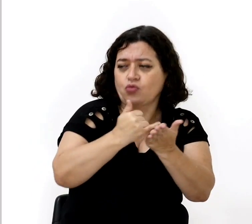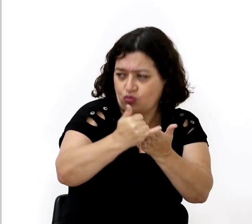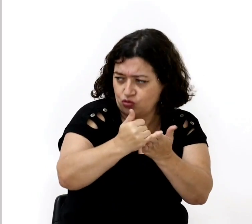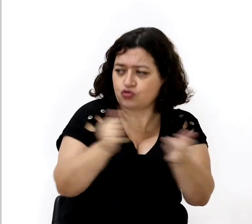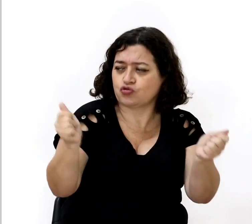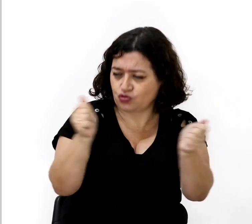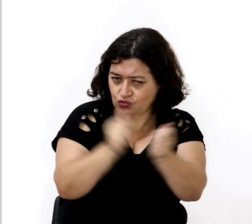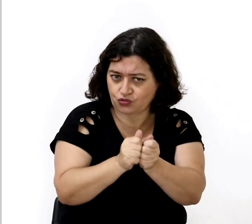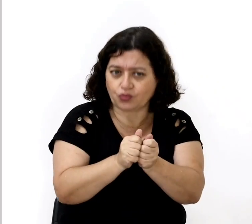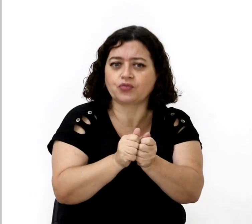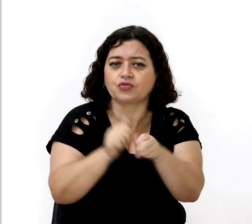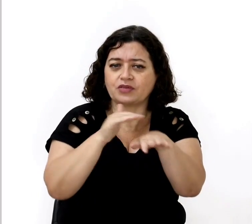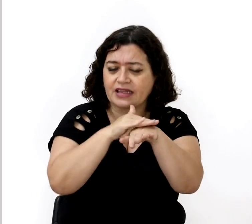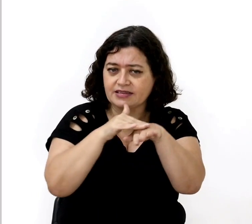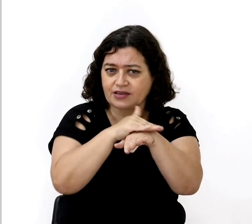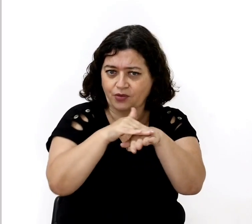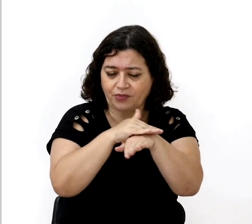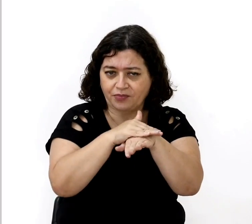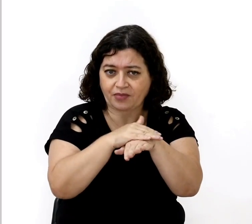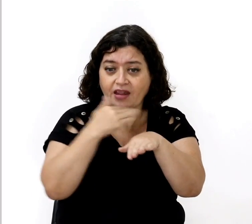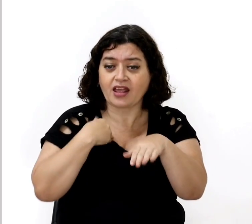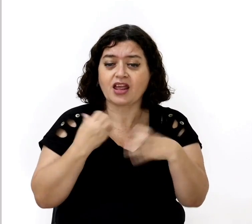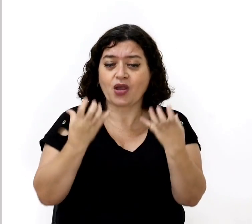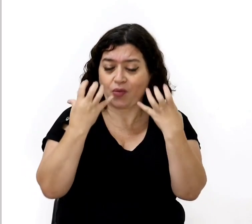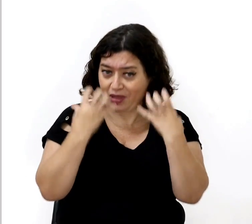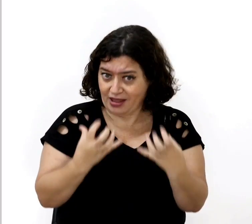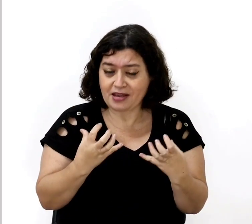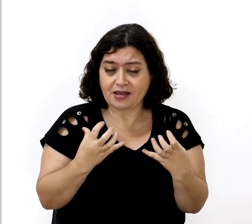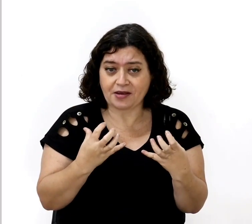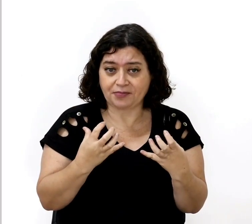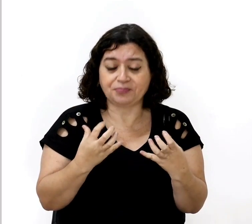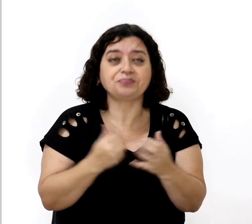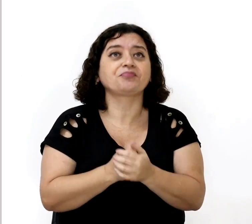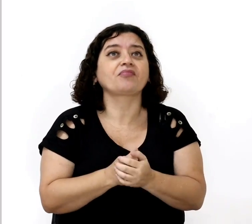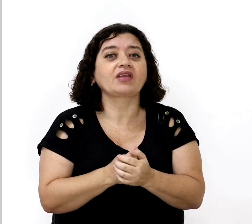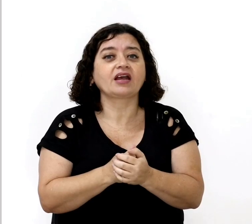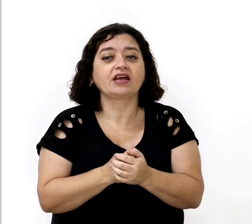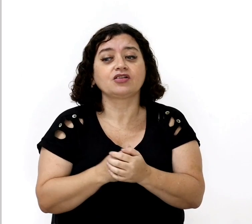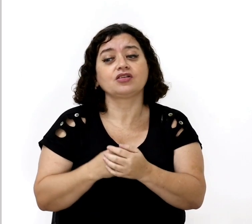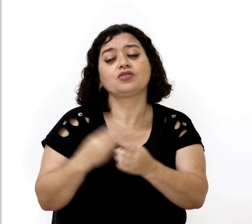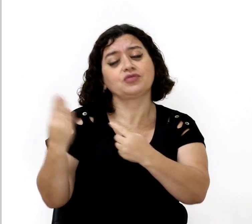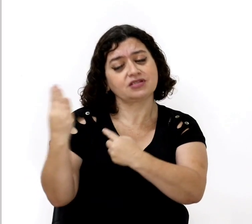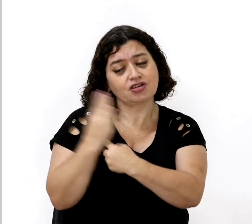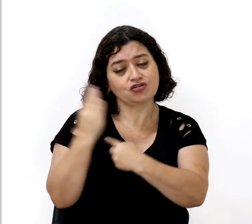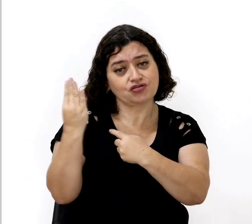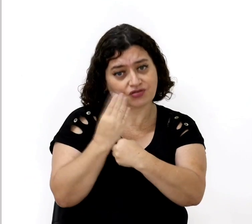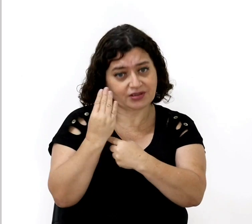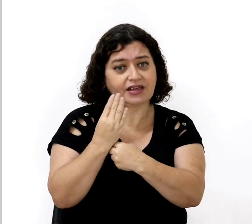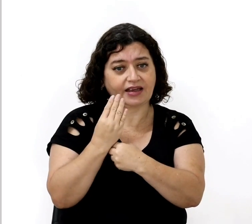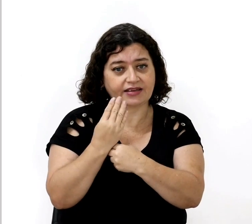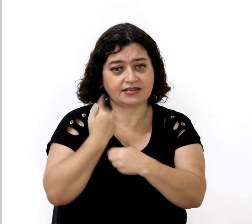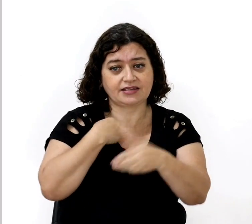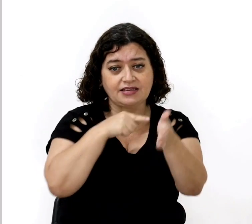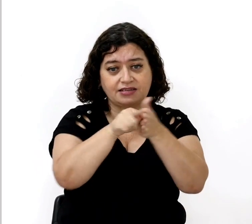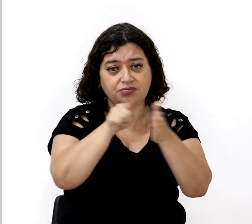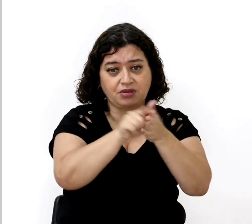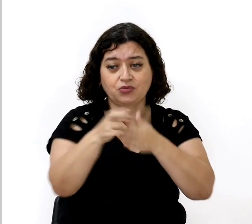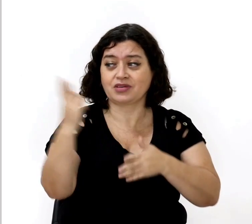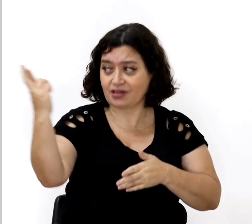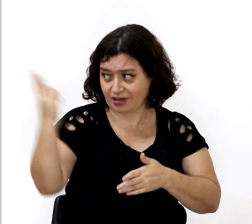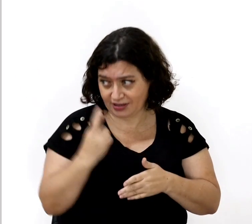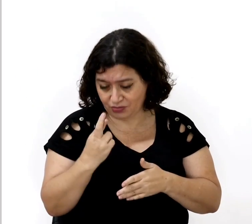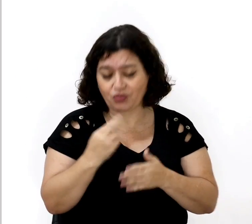desse assunto. E eu gostaria que, como disse, né, que nos ajudasse a responder algumas